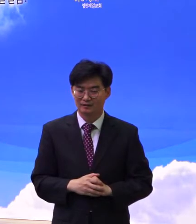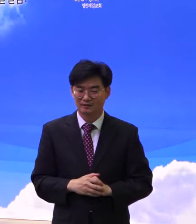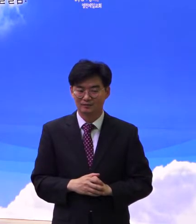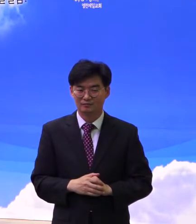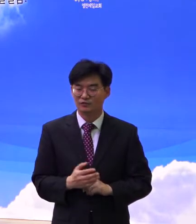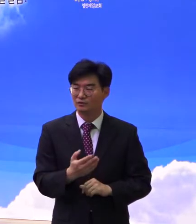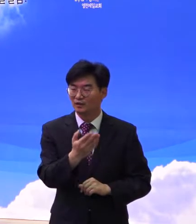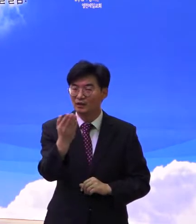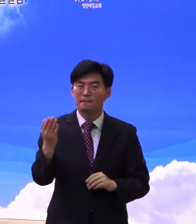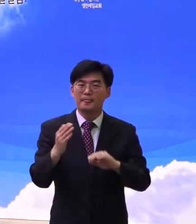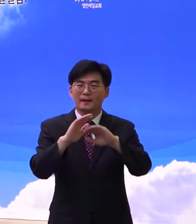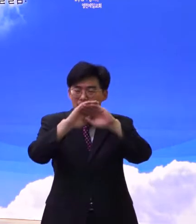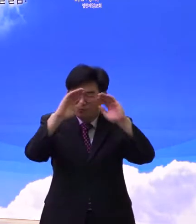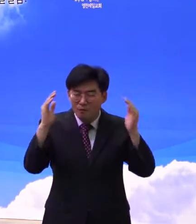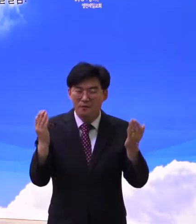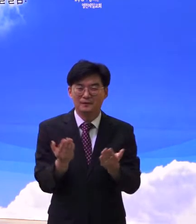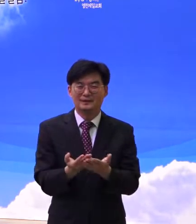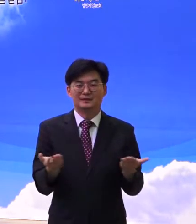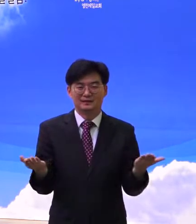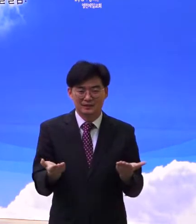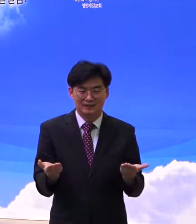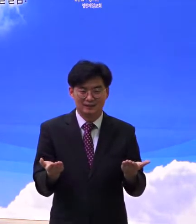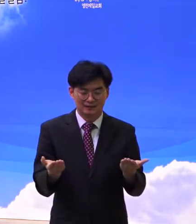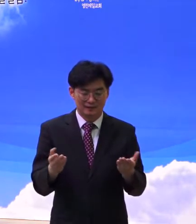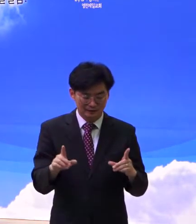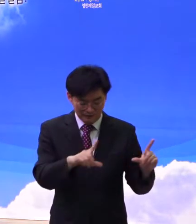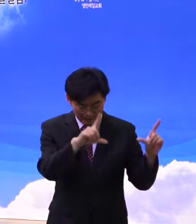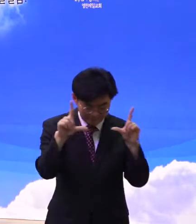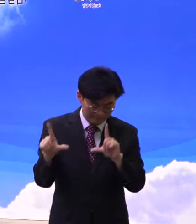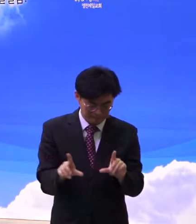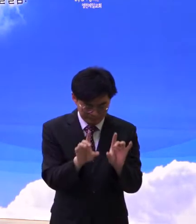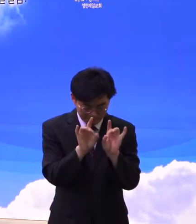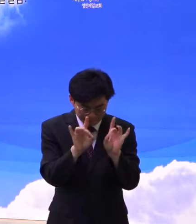순간에나 무슨 일을 할 때든지 어디에서든지 하나님께 다 묻고